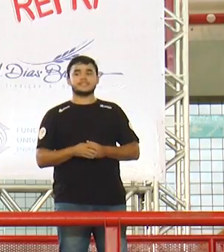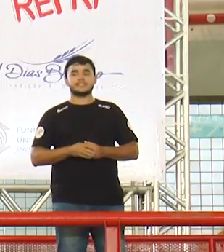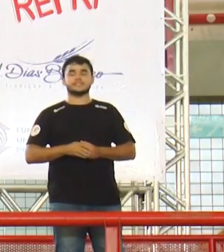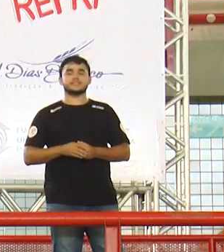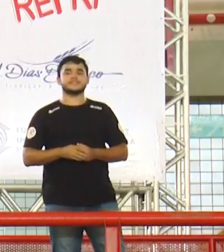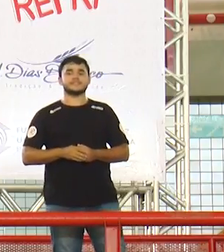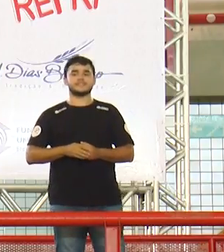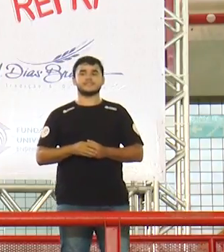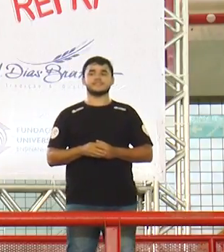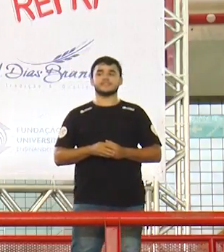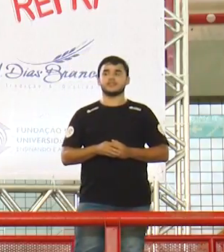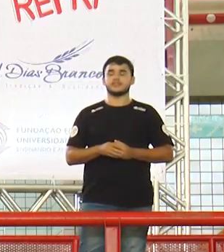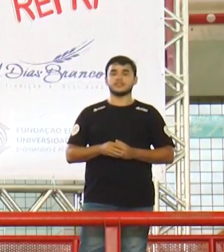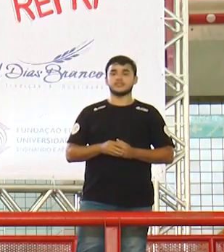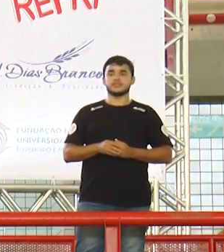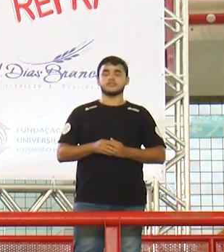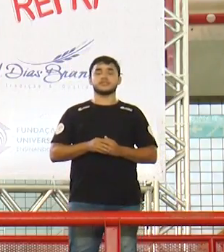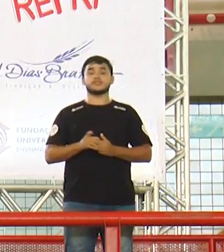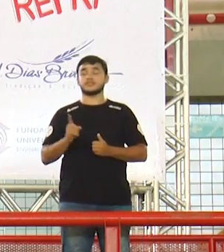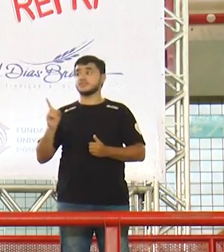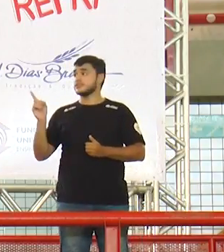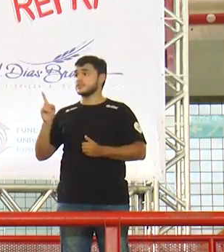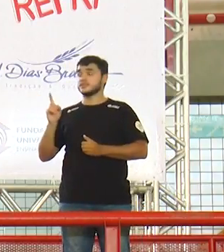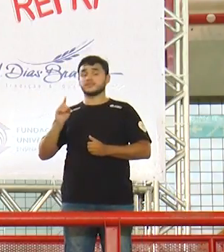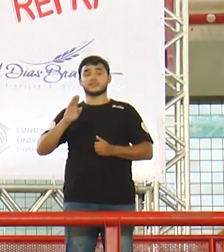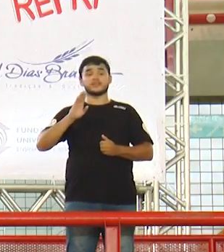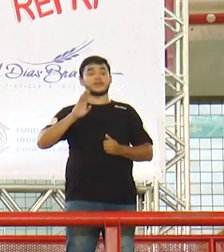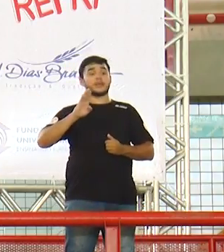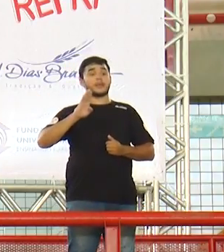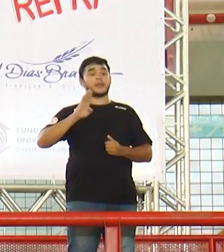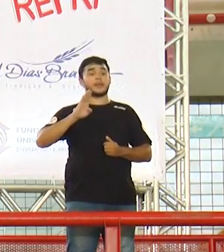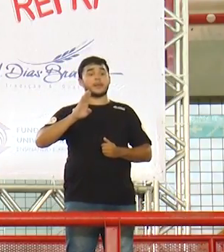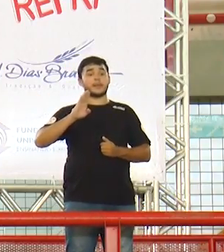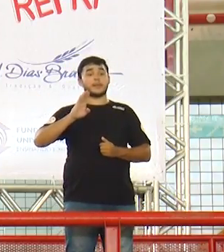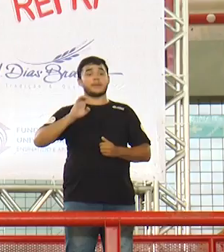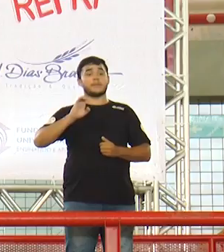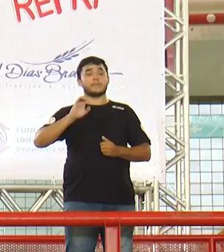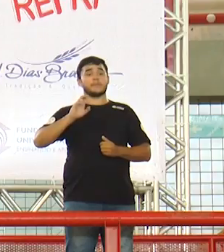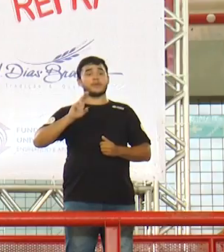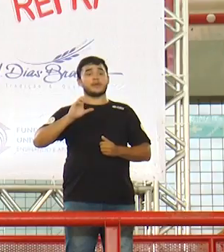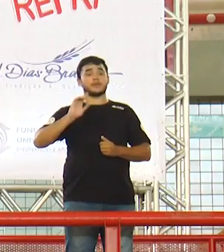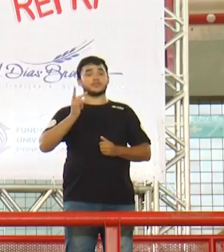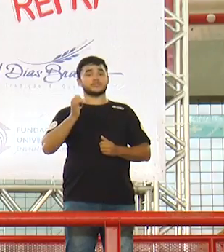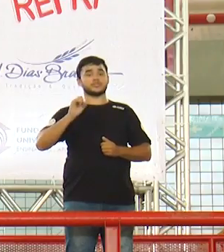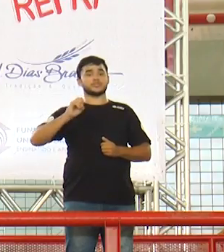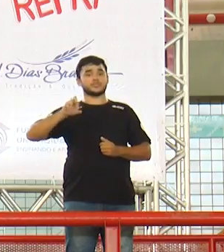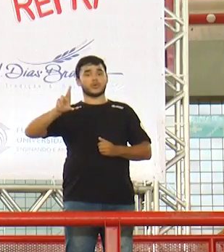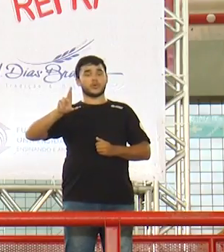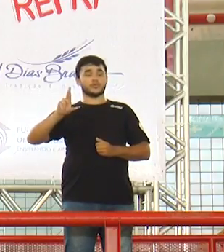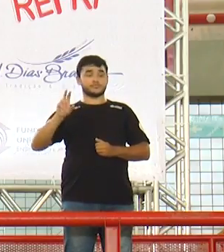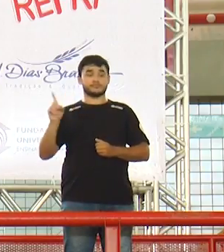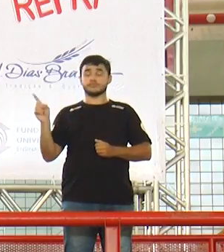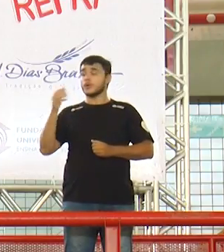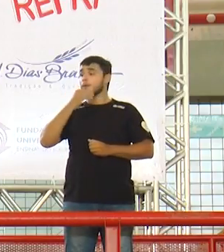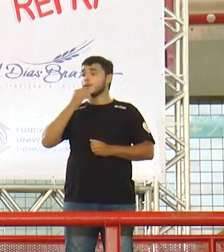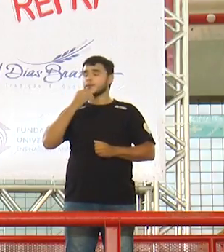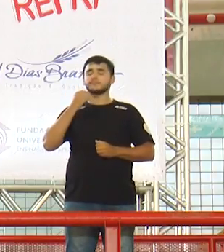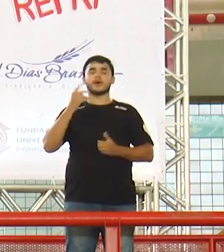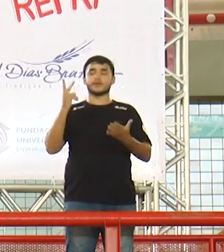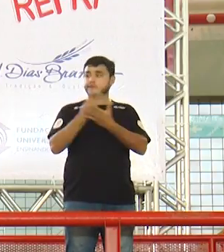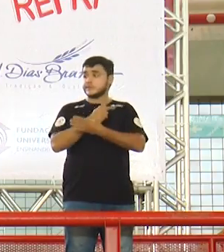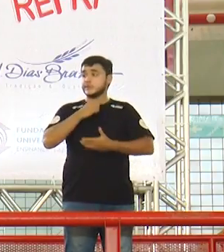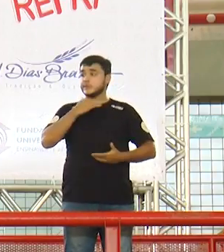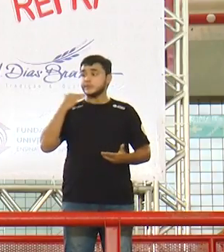barriga? Imortal, Belchior, faleceu ano passado, querido